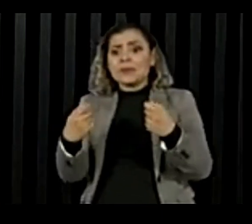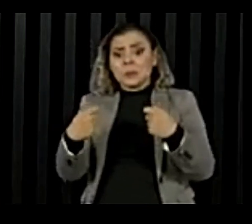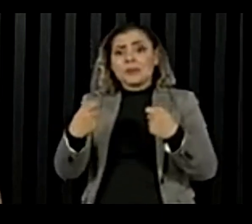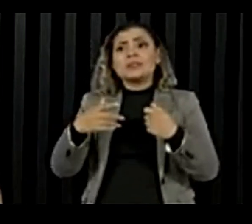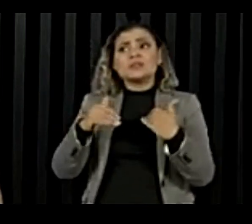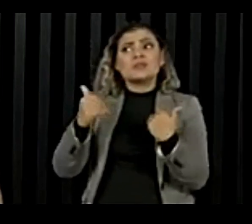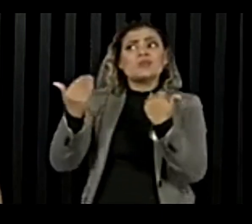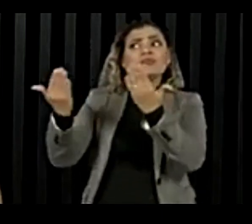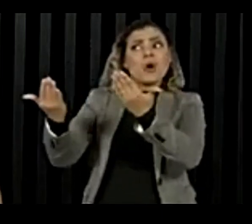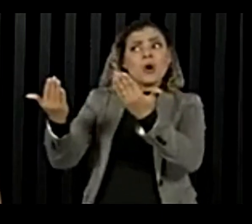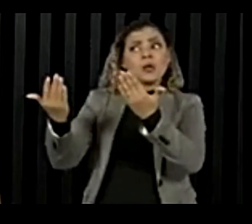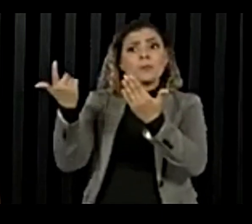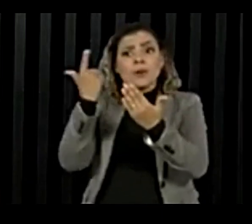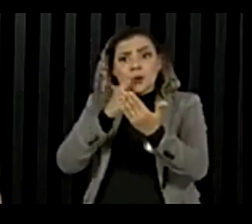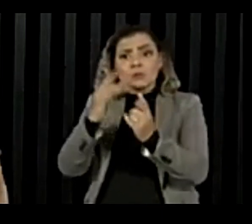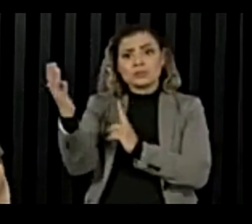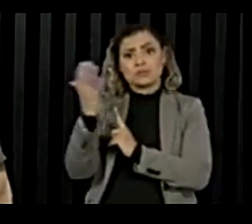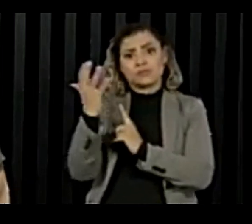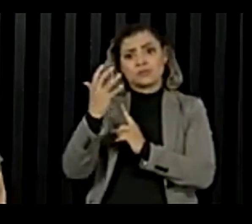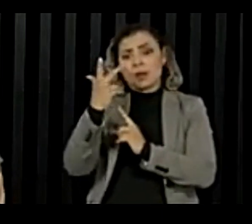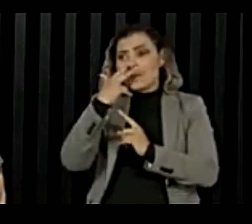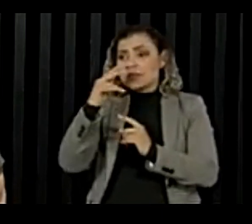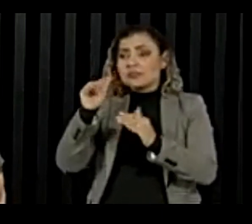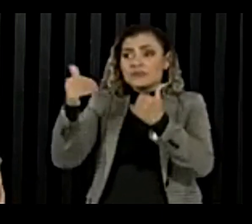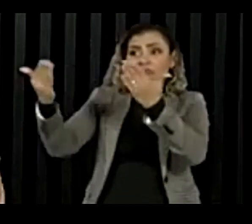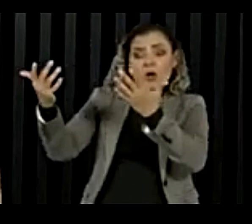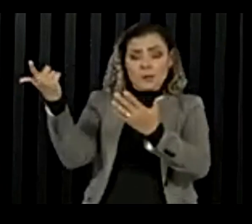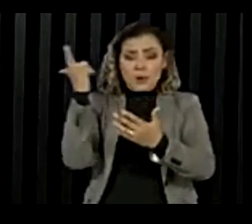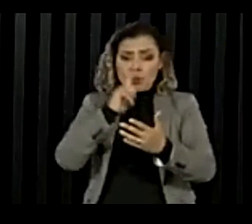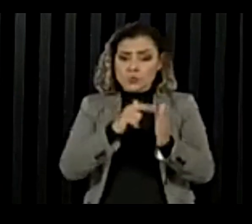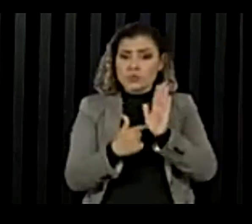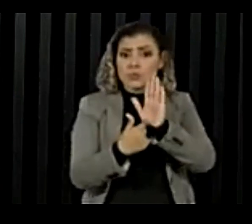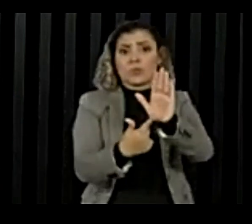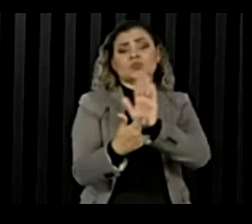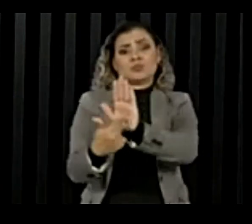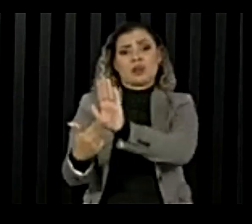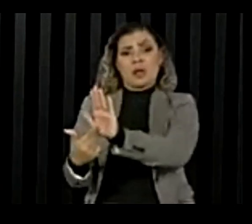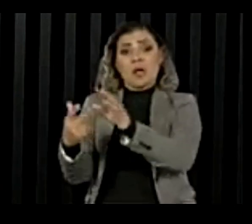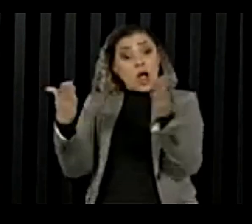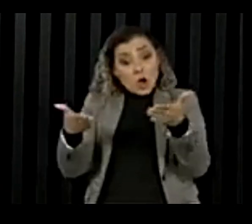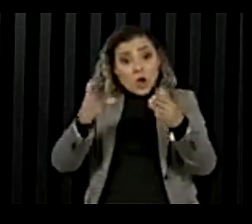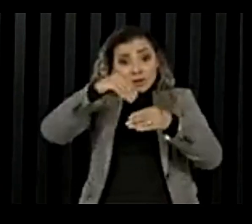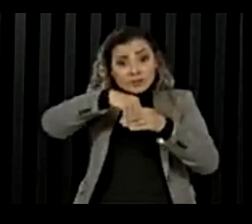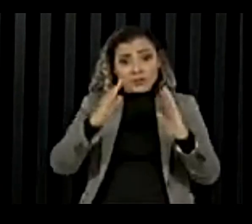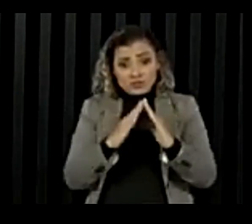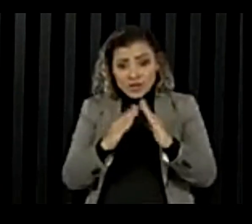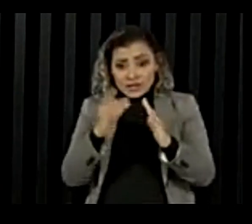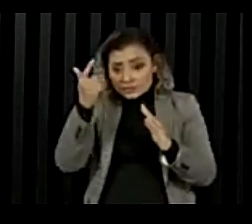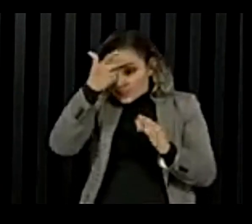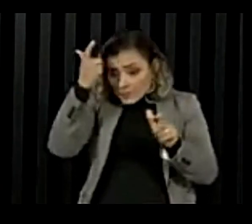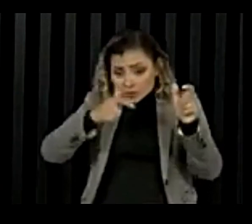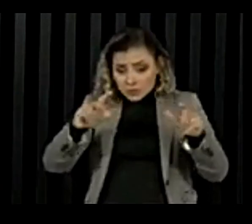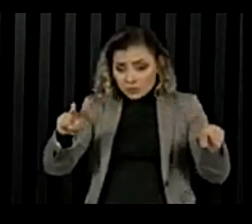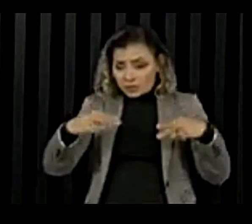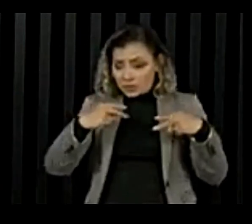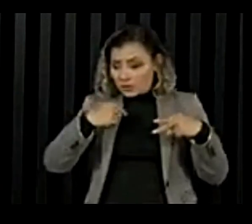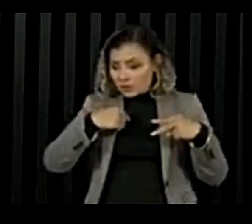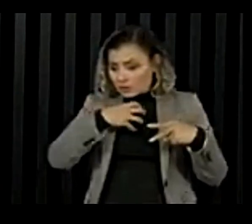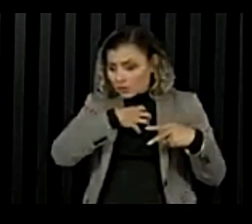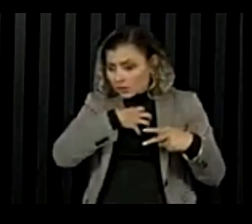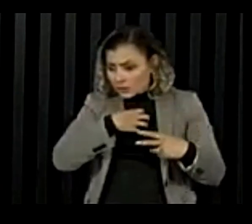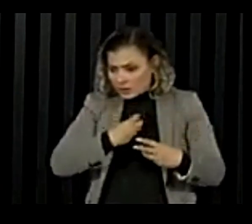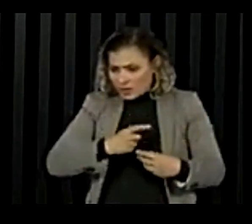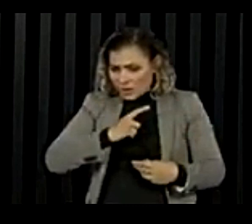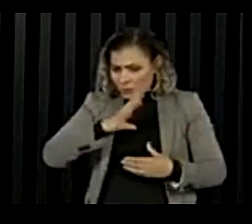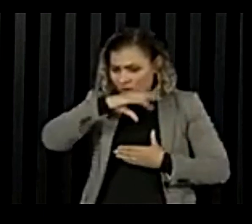externo para ter alguma coisa para produzir. E talvez essas pessoas agora, dentro do ambiente de confinamento, estejam tentando se redescobrir como, será que eu tenho algo